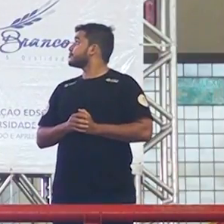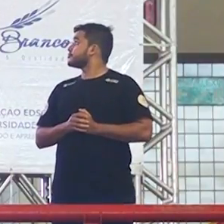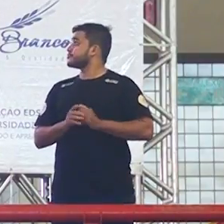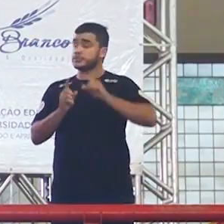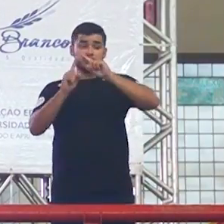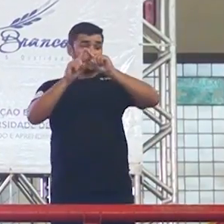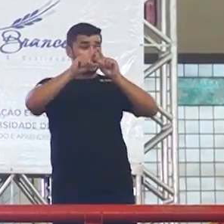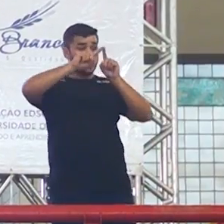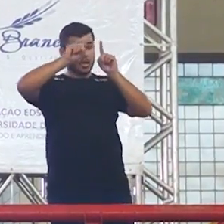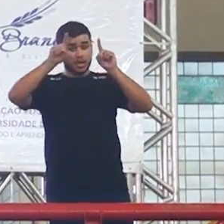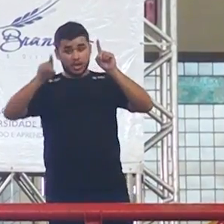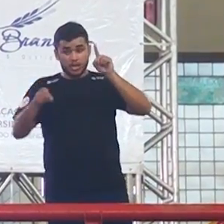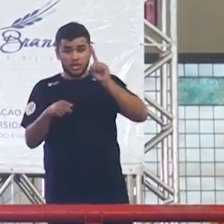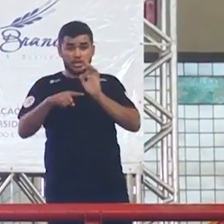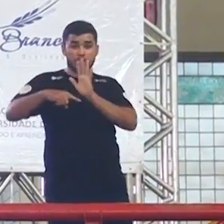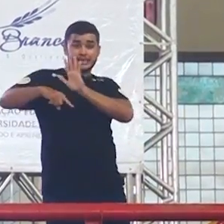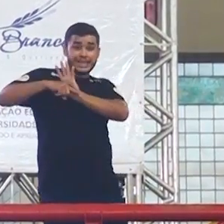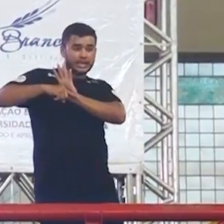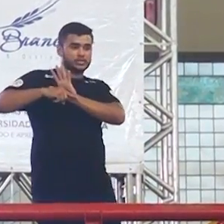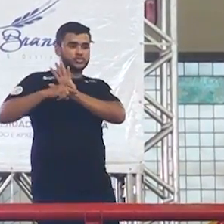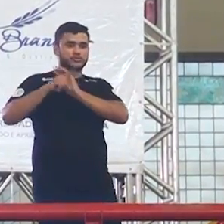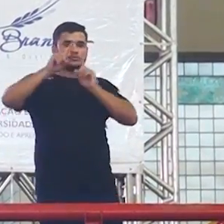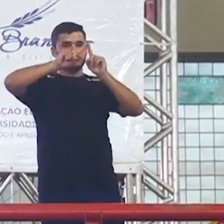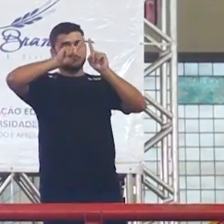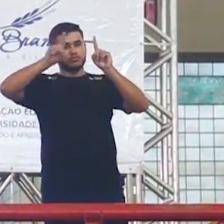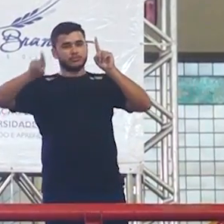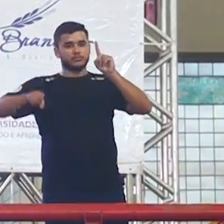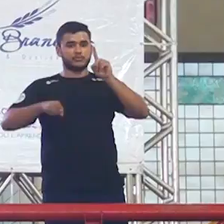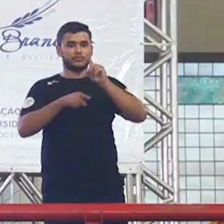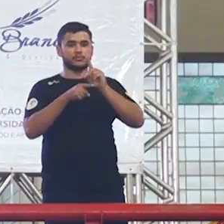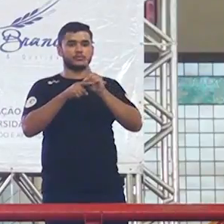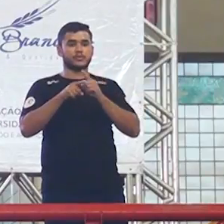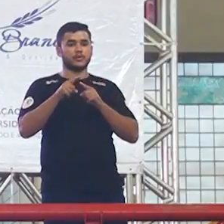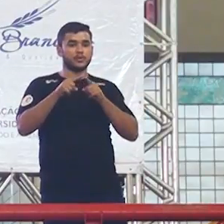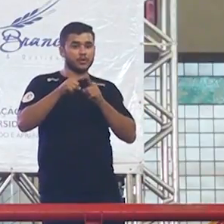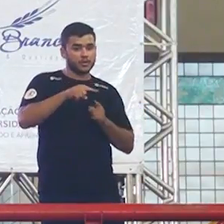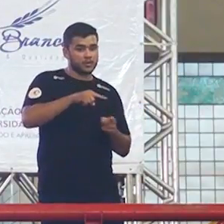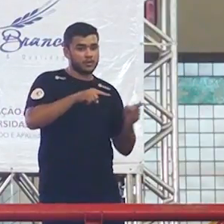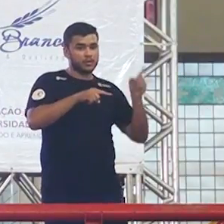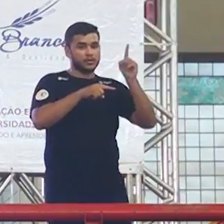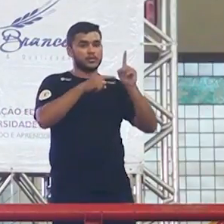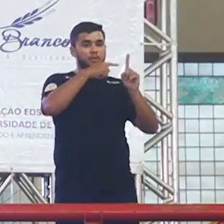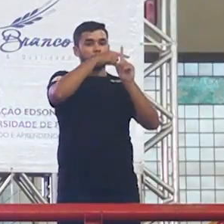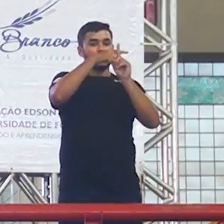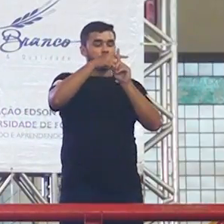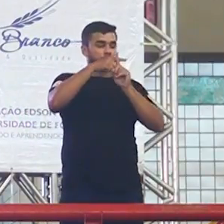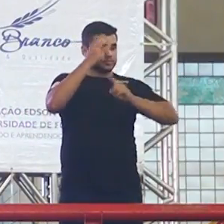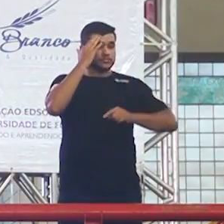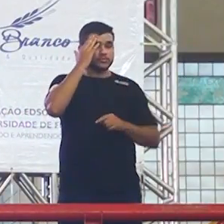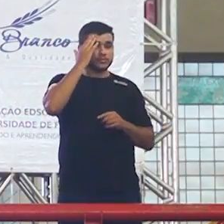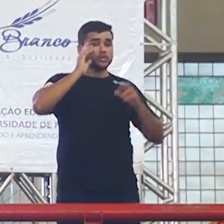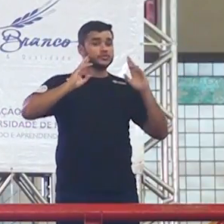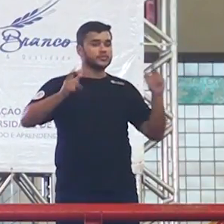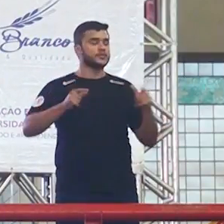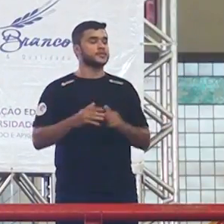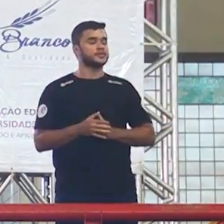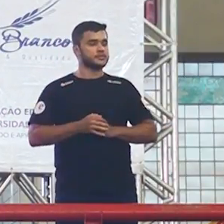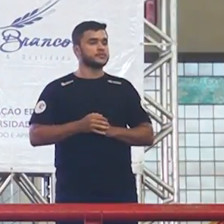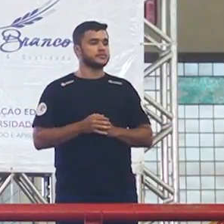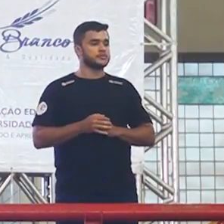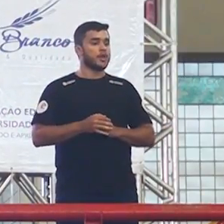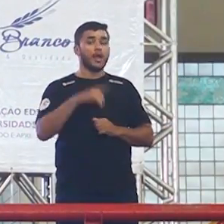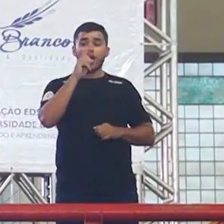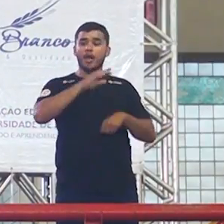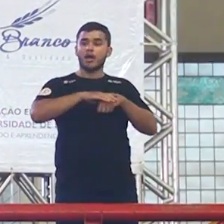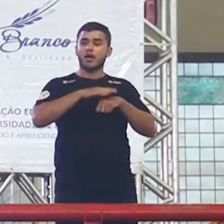polo negativo da pilha e saem pelo polo positivo da pilha. Esse sentido